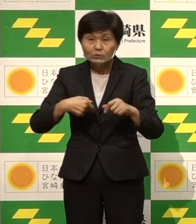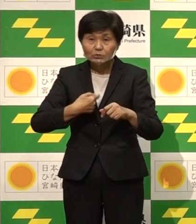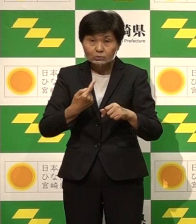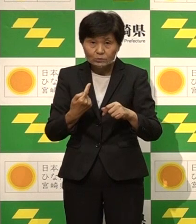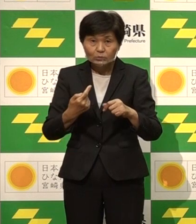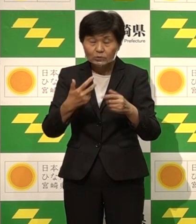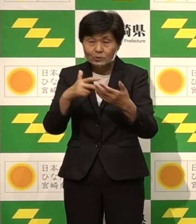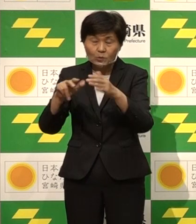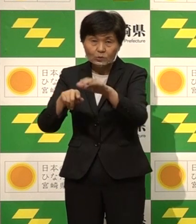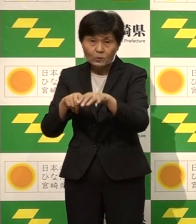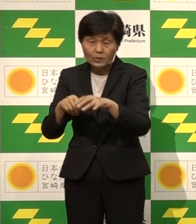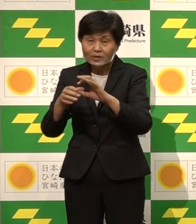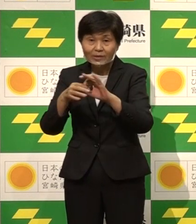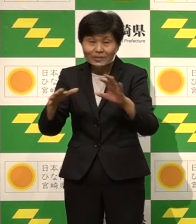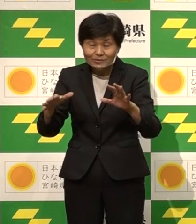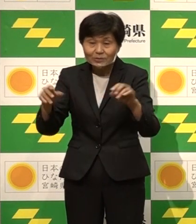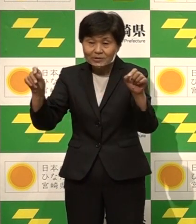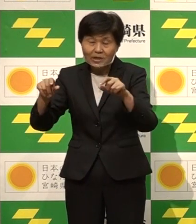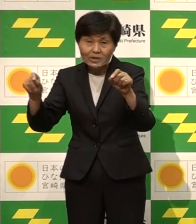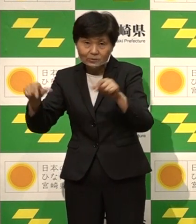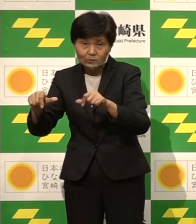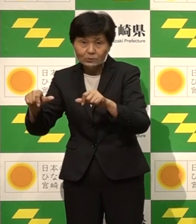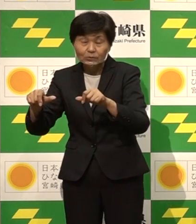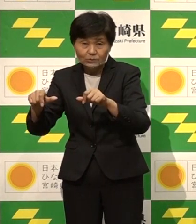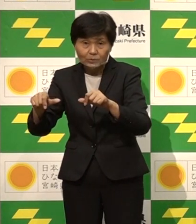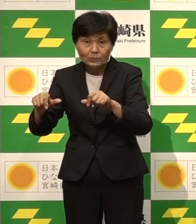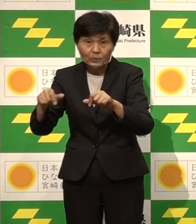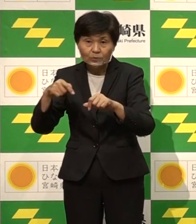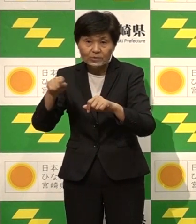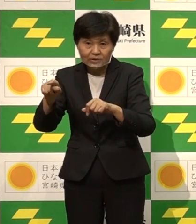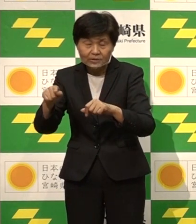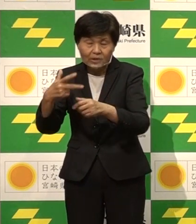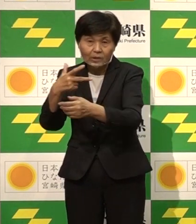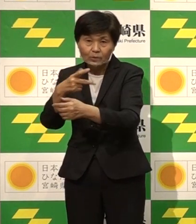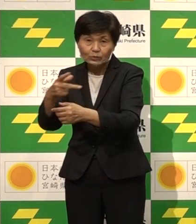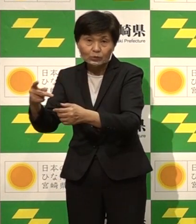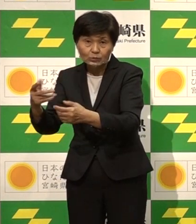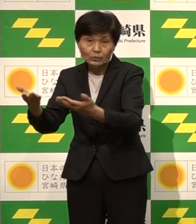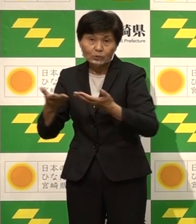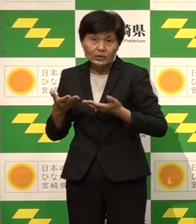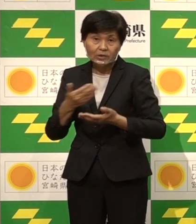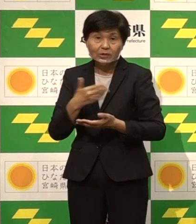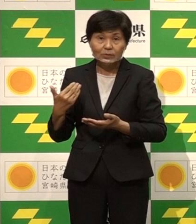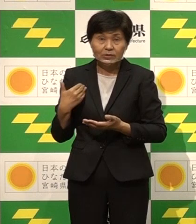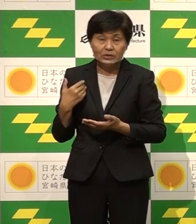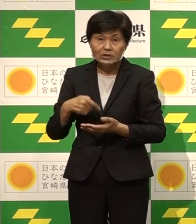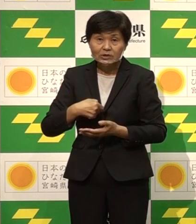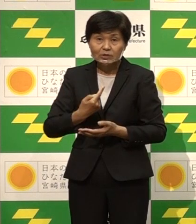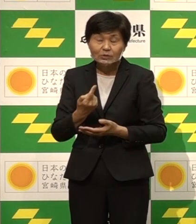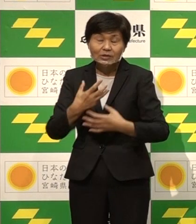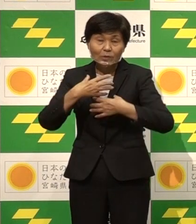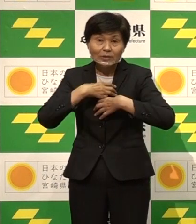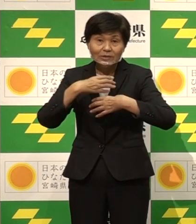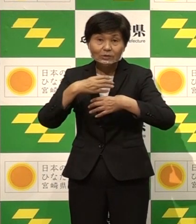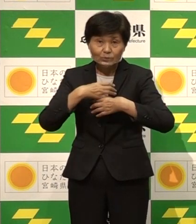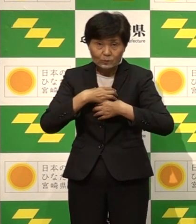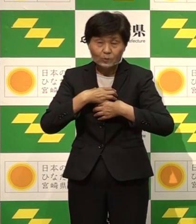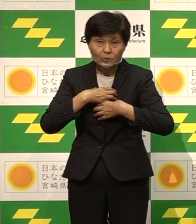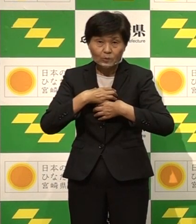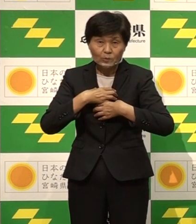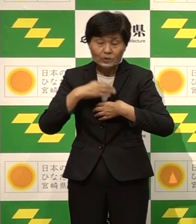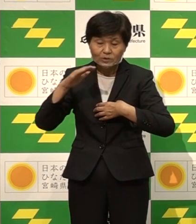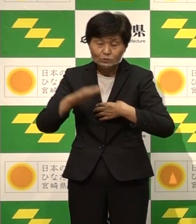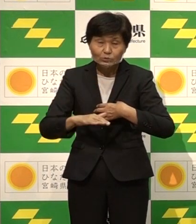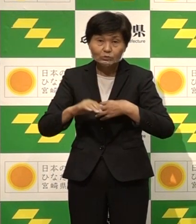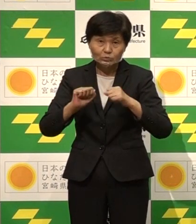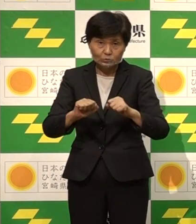ぜひ、こういったものを積極的に活用いただいて、自分自身のリスクも低く抑える、